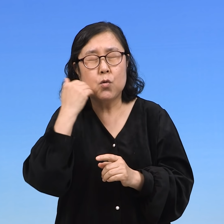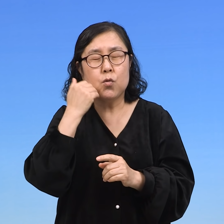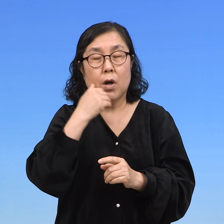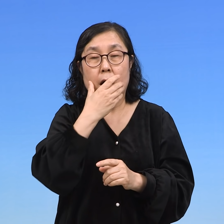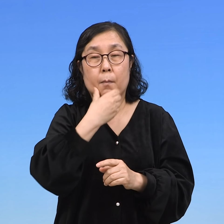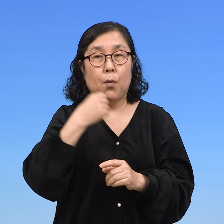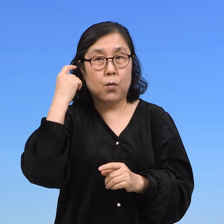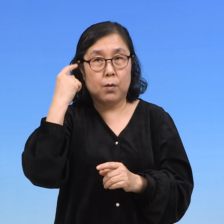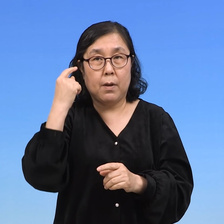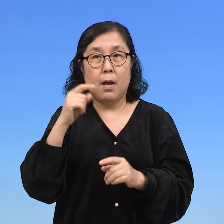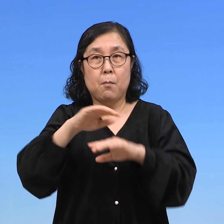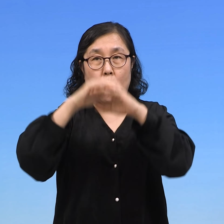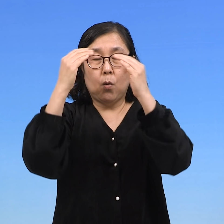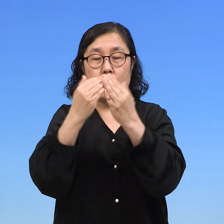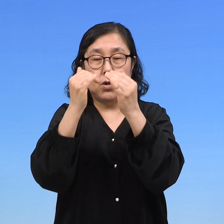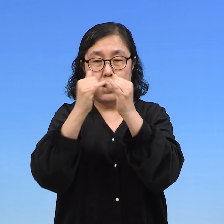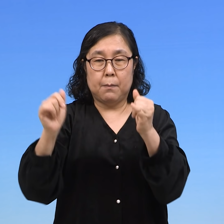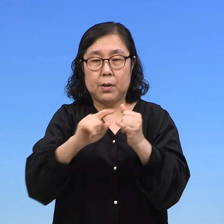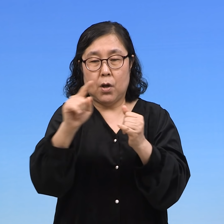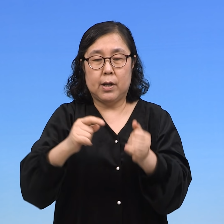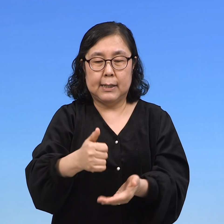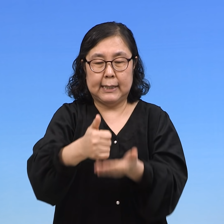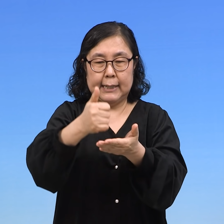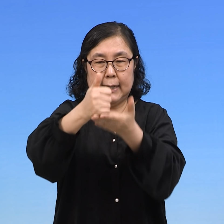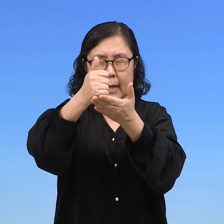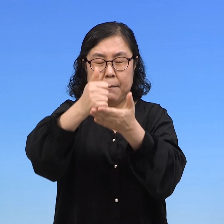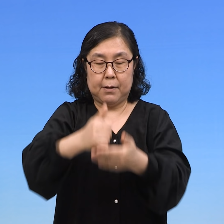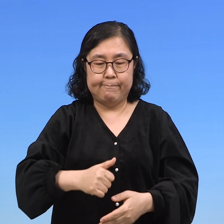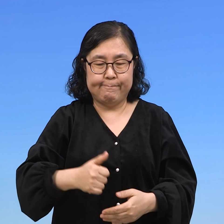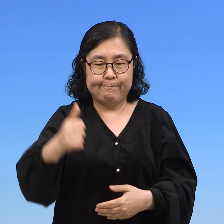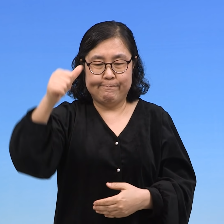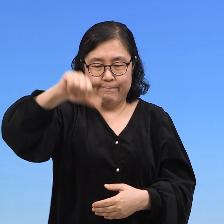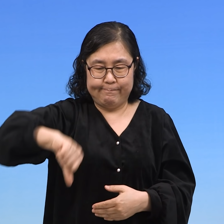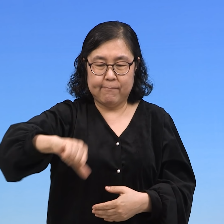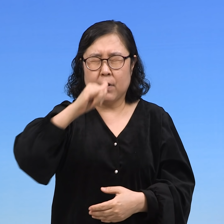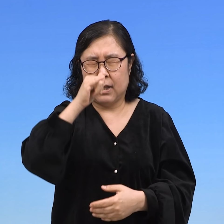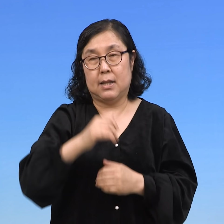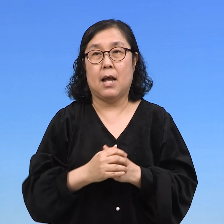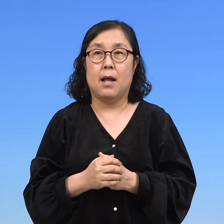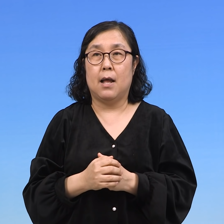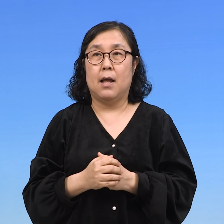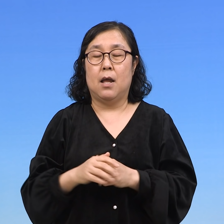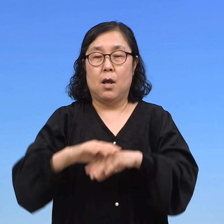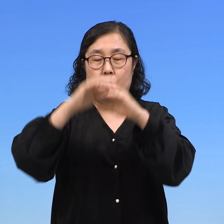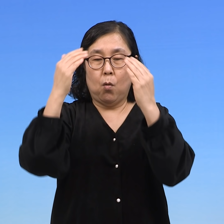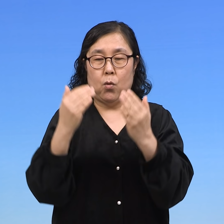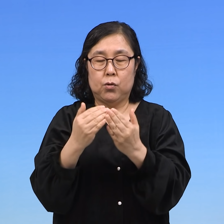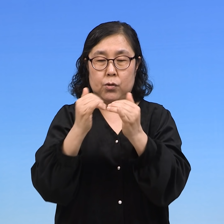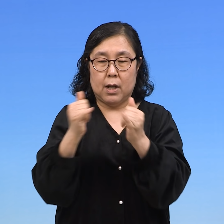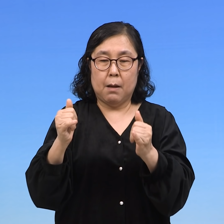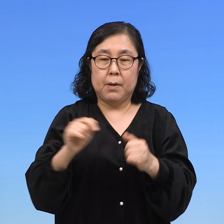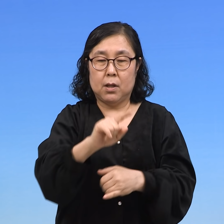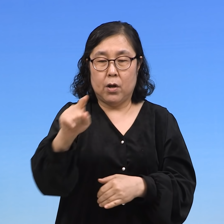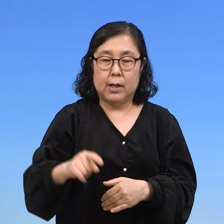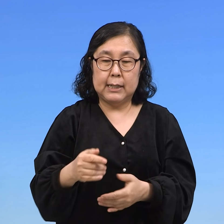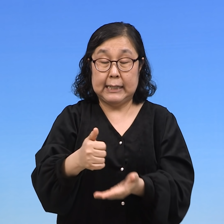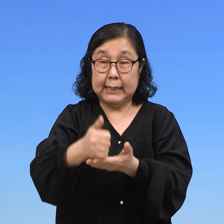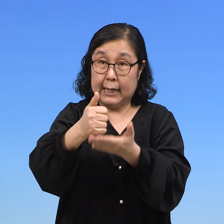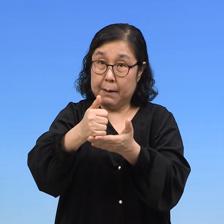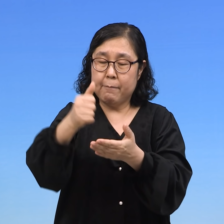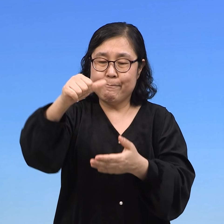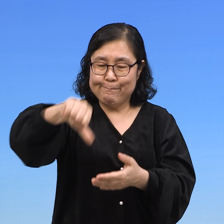26절입니다 모든 사람이 너희를 칭찬하면 화가 있도다 모든 사람이 너희를 칭찬하면